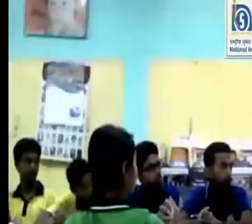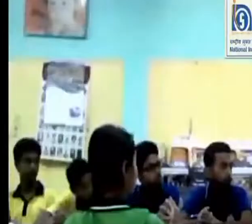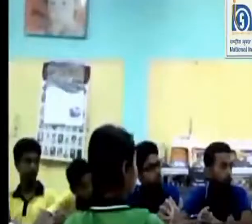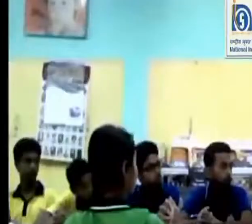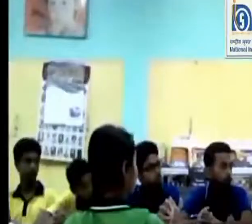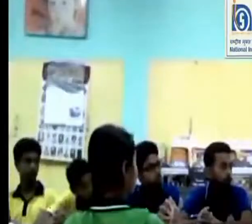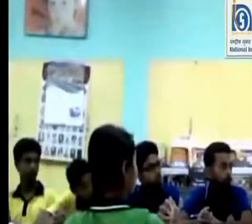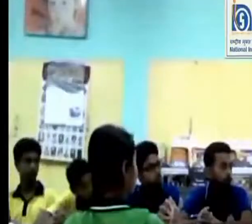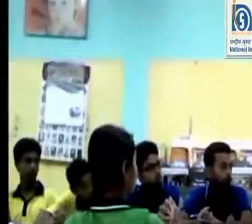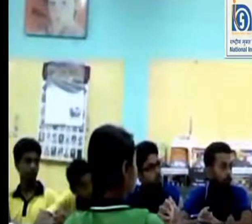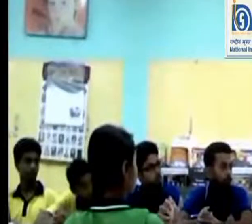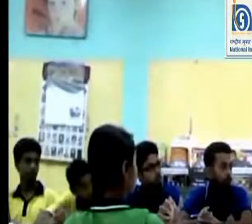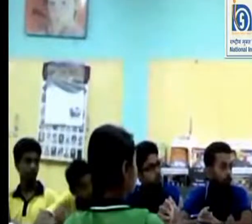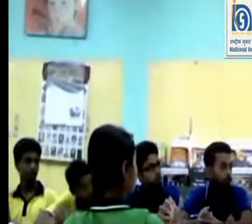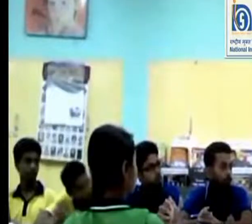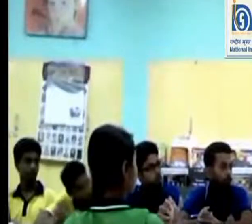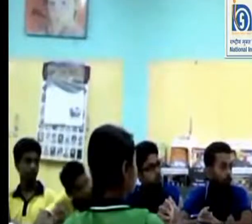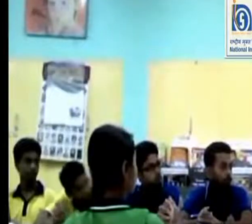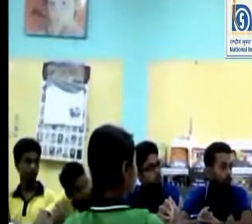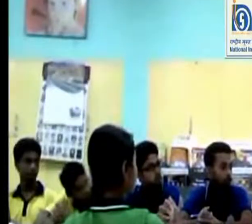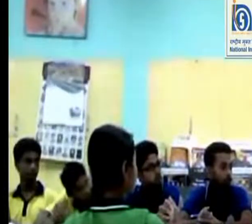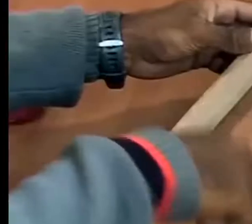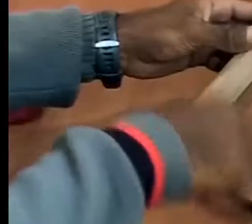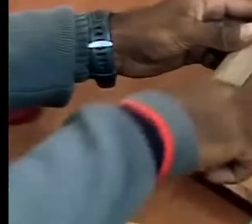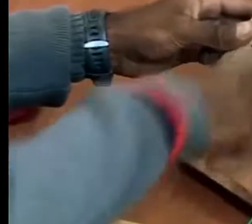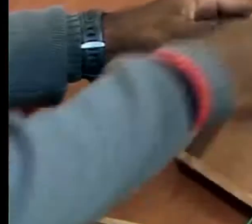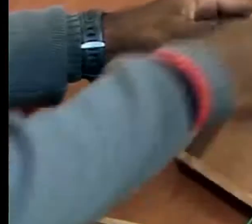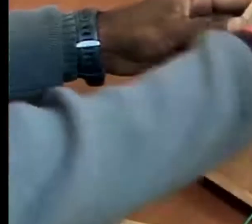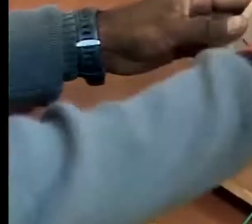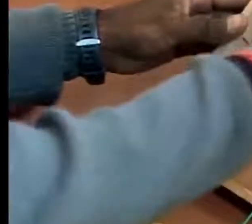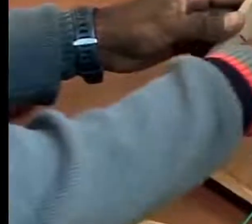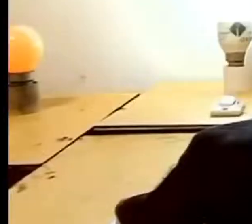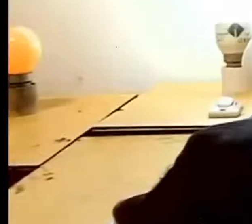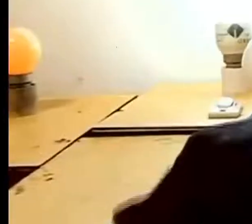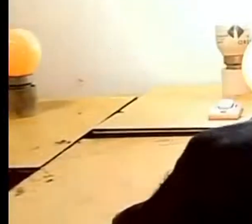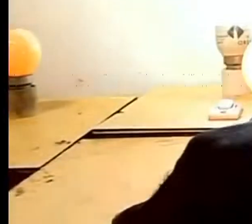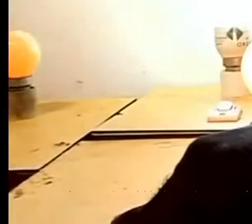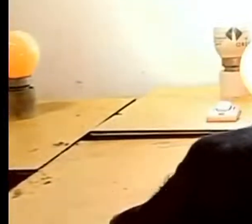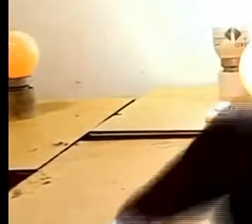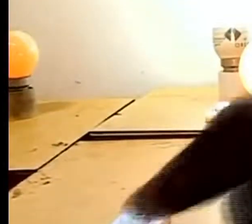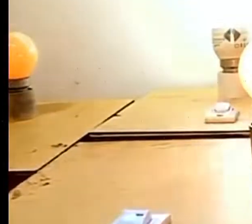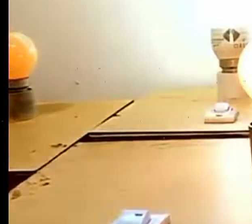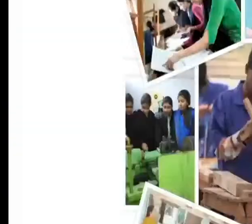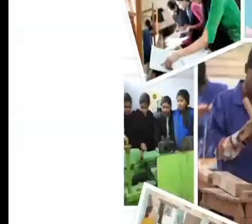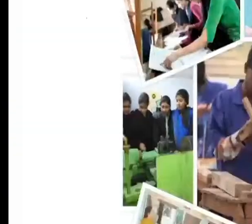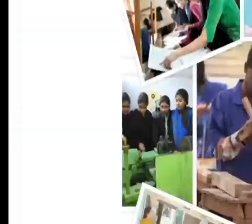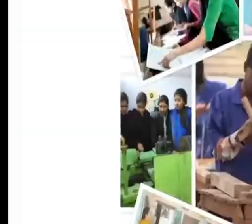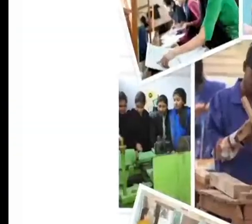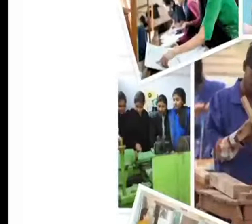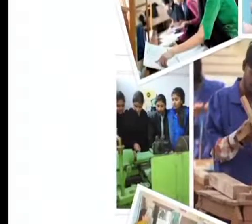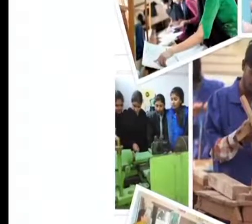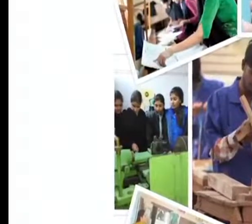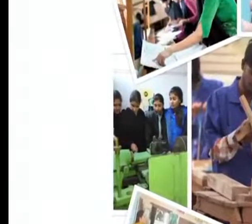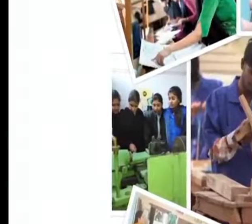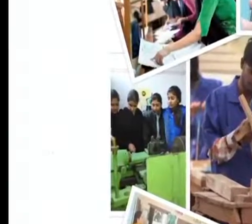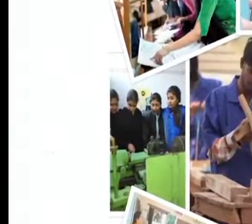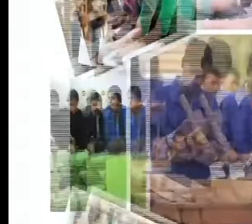रास्ता स्वयं चुने। जीवन ये प्रकाशित करने, राहों को आलोकित